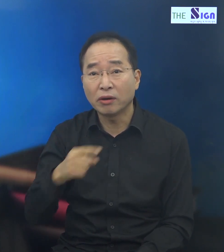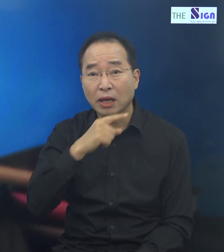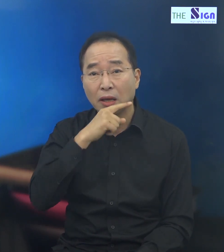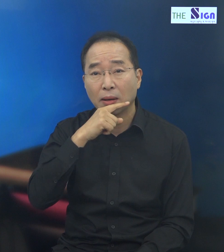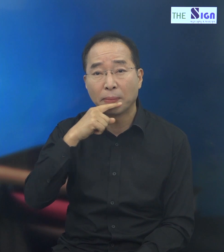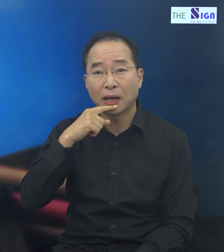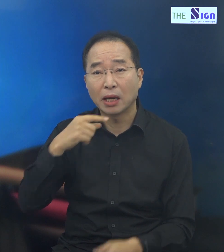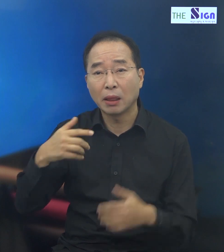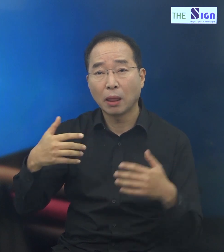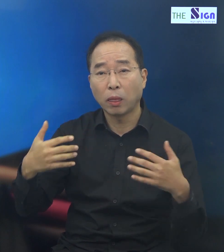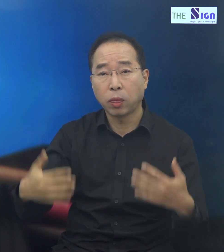연해, 빨간